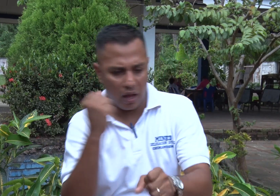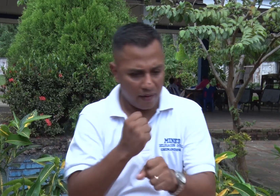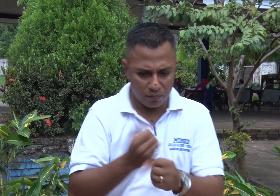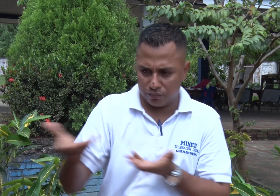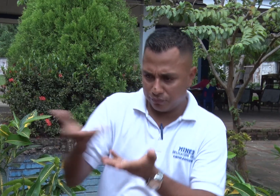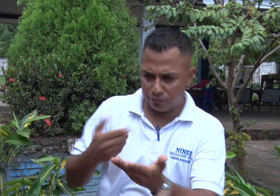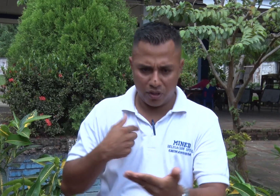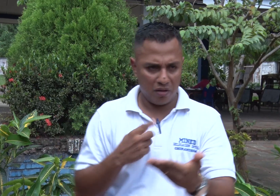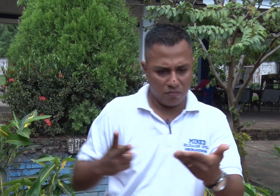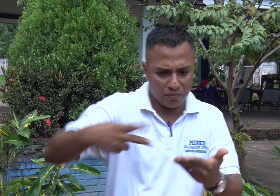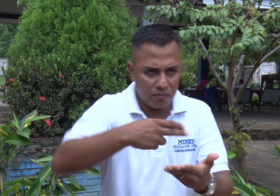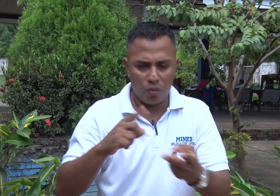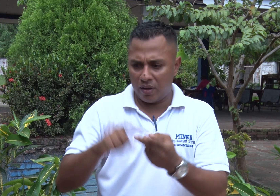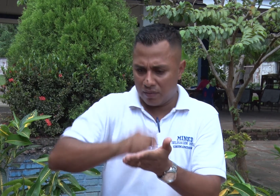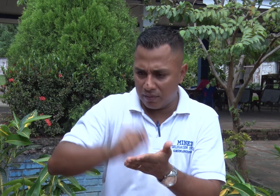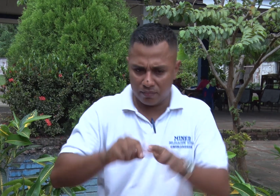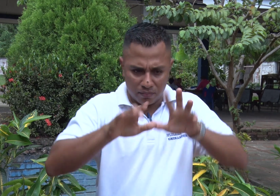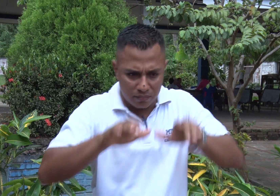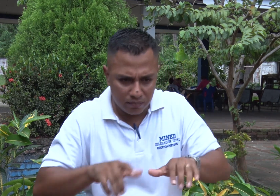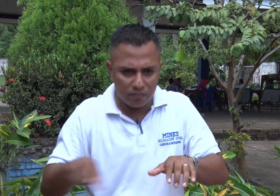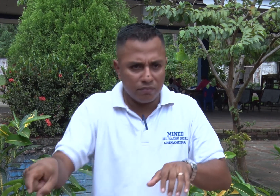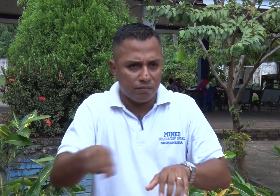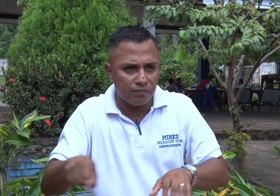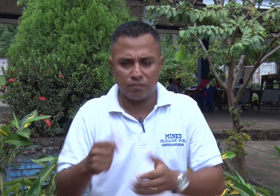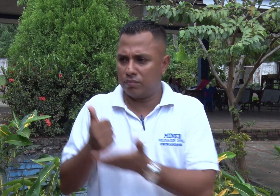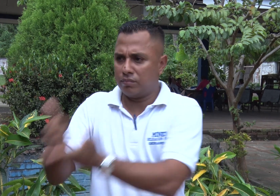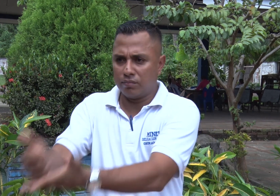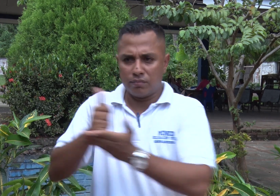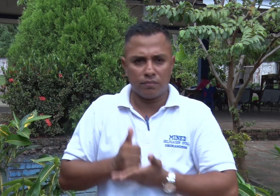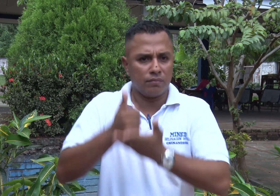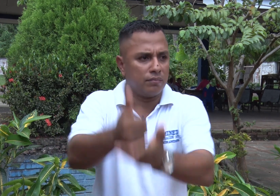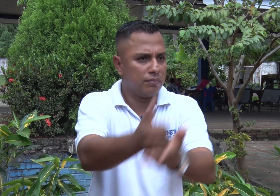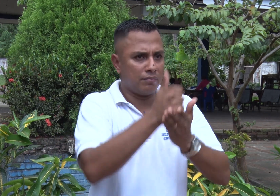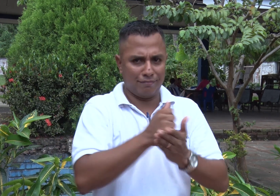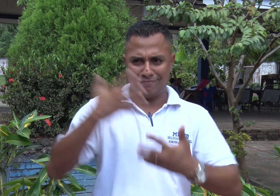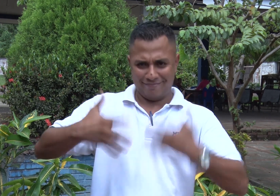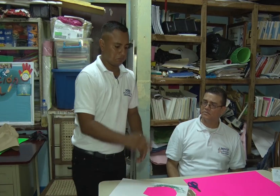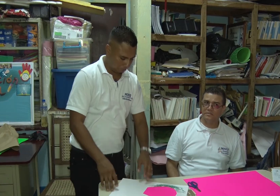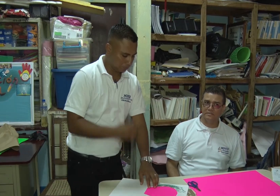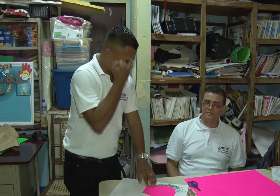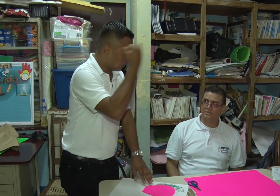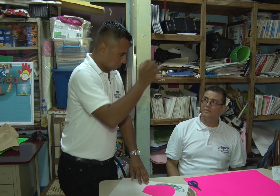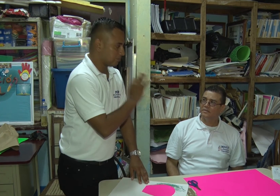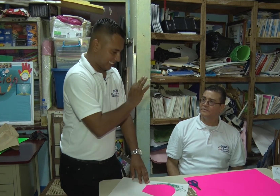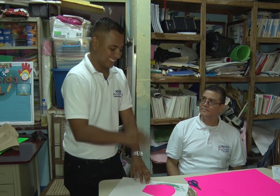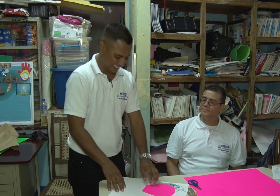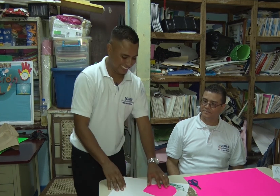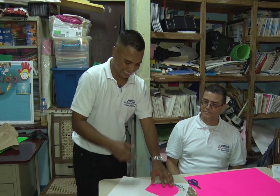sé yo. Yo siempre hemos compartido el trabajo, yo lo apoyo en lo que es dibujo, en lo que es informática, en lo que